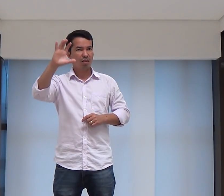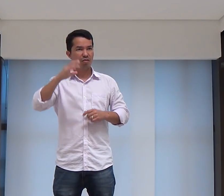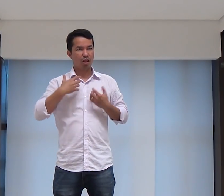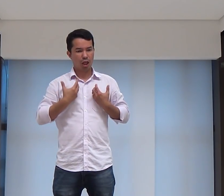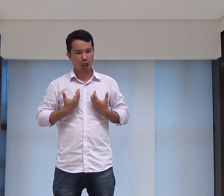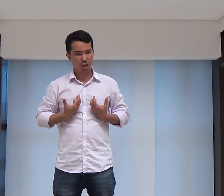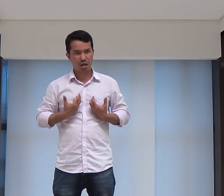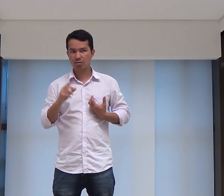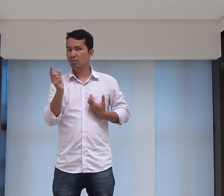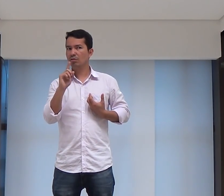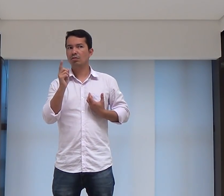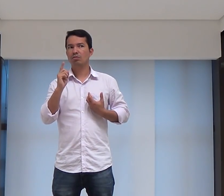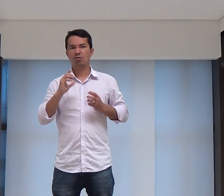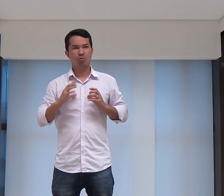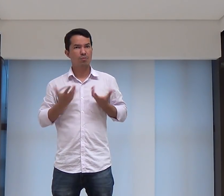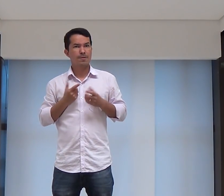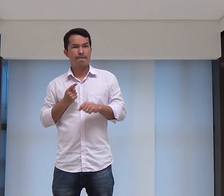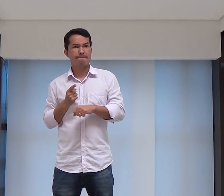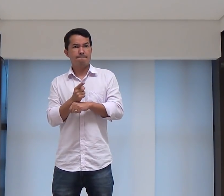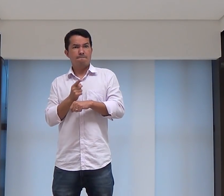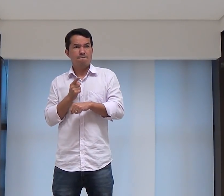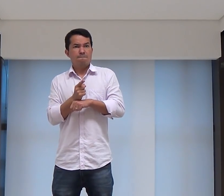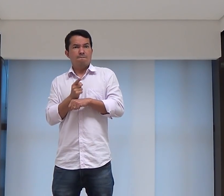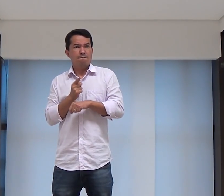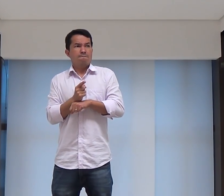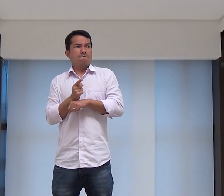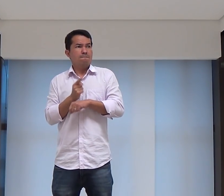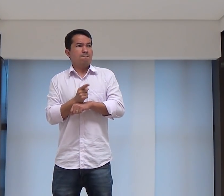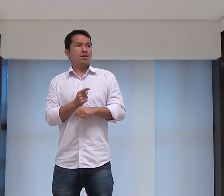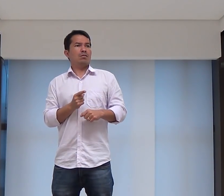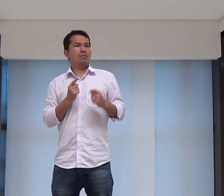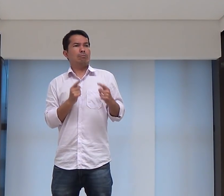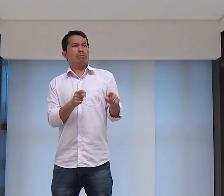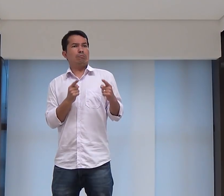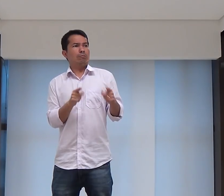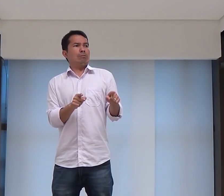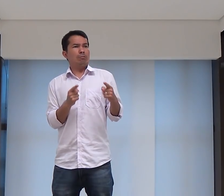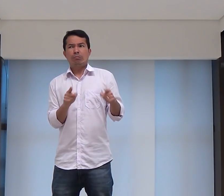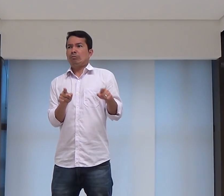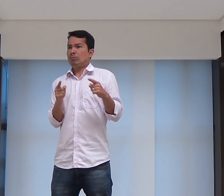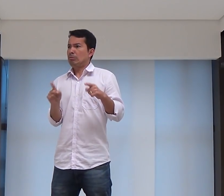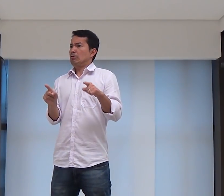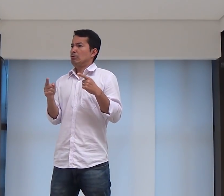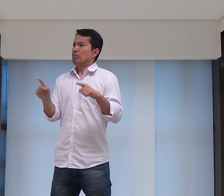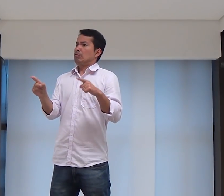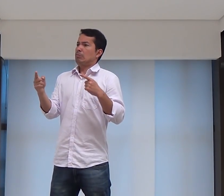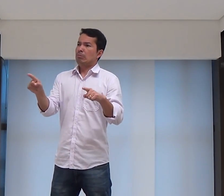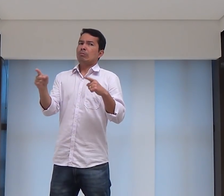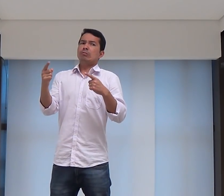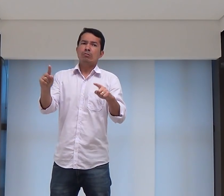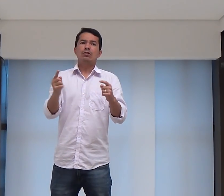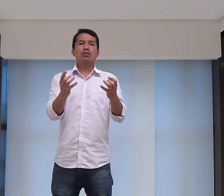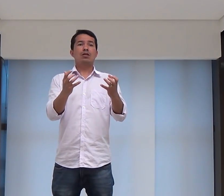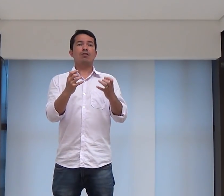Porque o dragão não se cansa. O tempo todo. O tempo todo ele nos